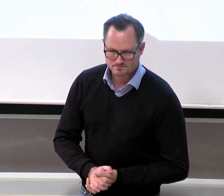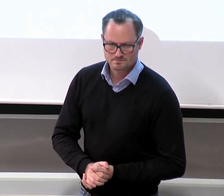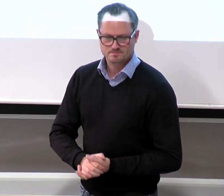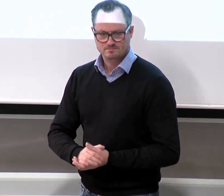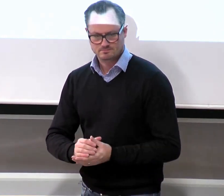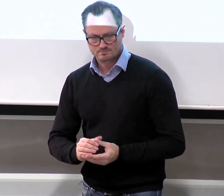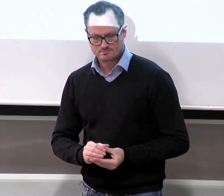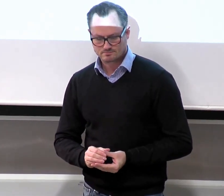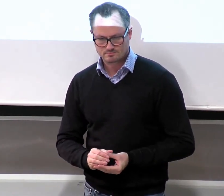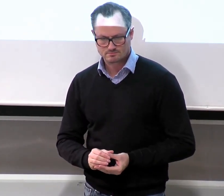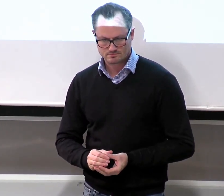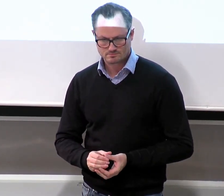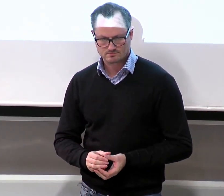Man kan också se att det är bra att lära sig